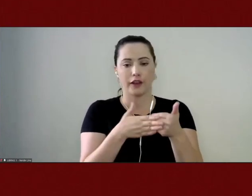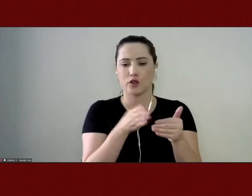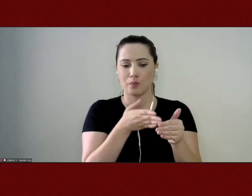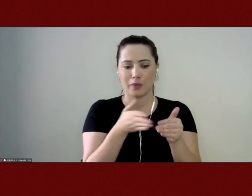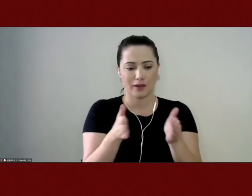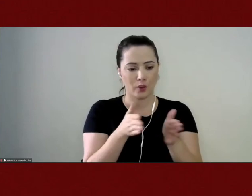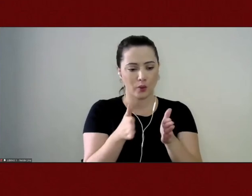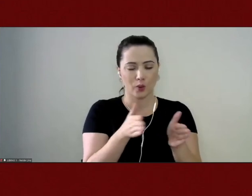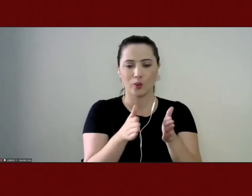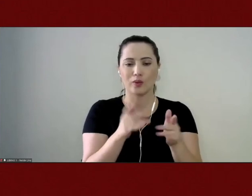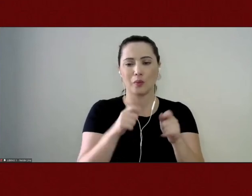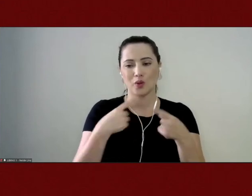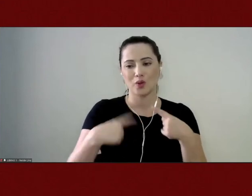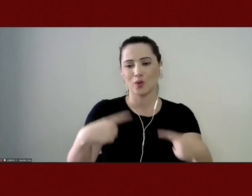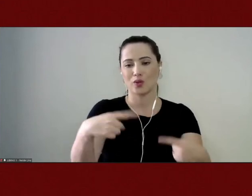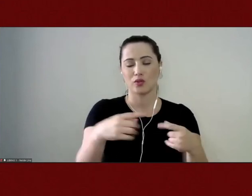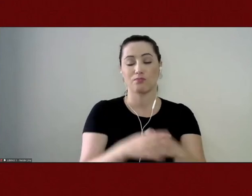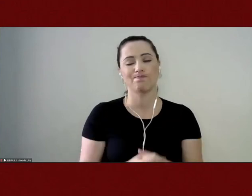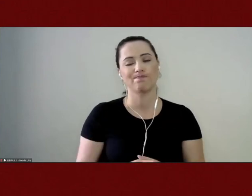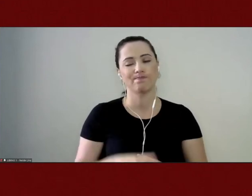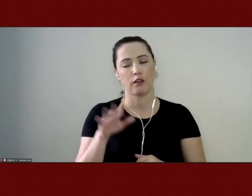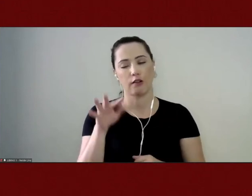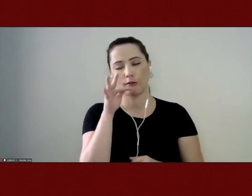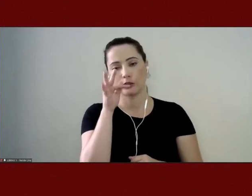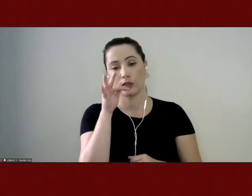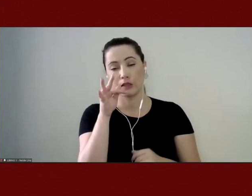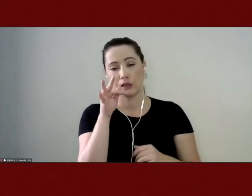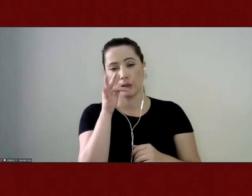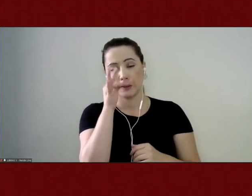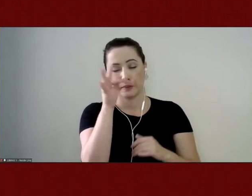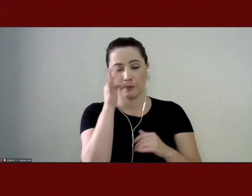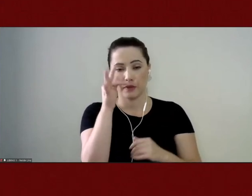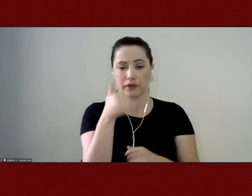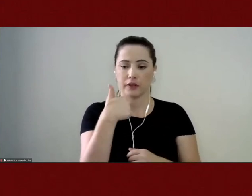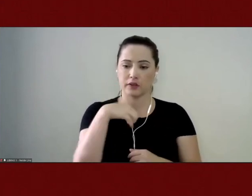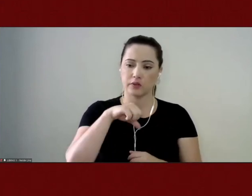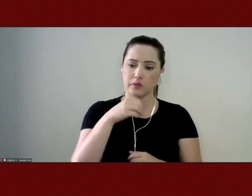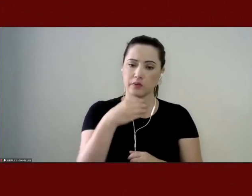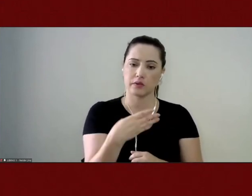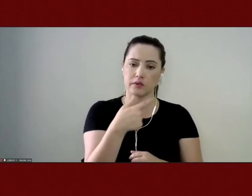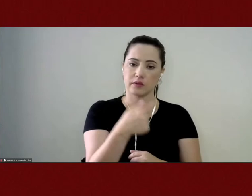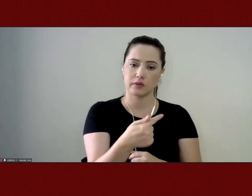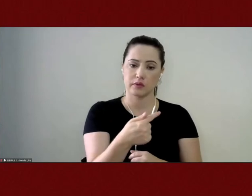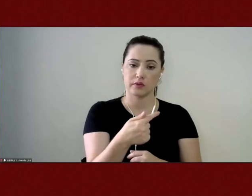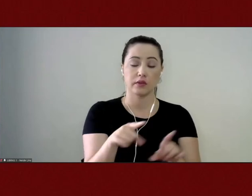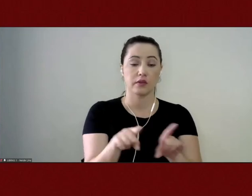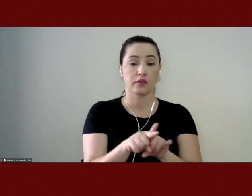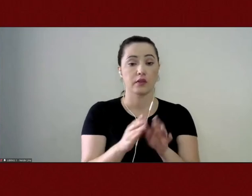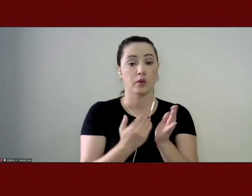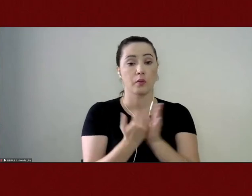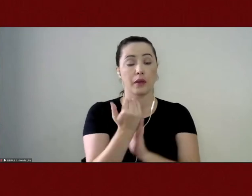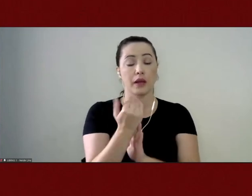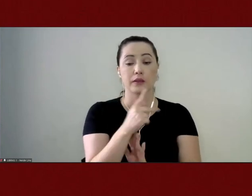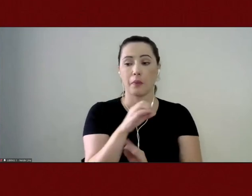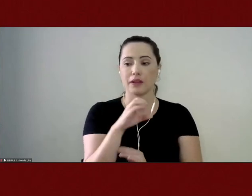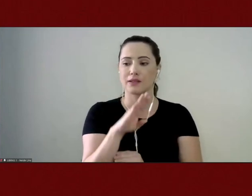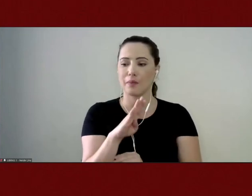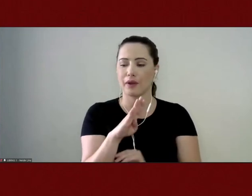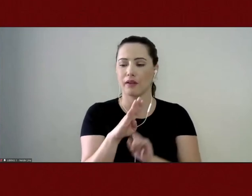temporada. Na primavera de 1947, em coincidência com o anúncio da doutrina Truman, o partido